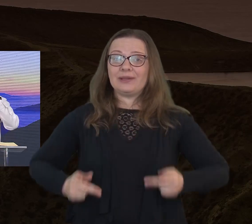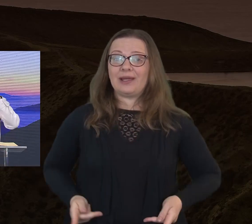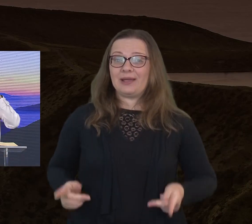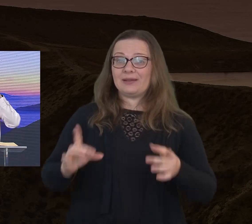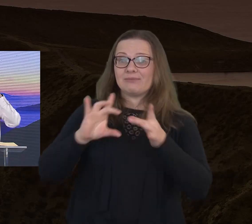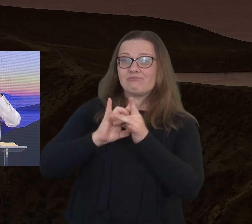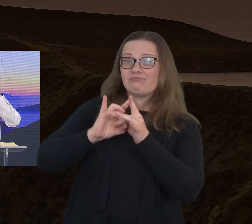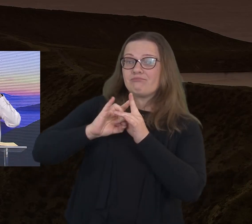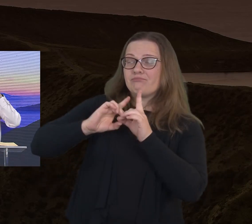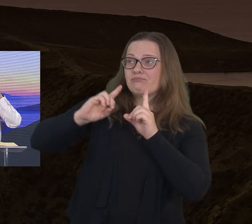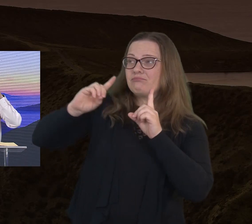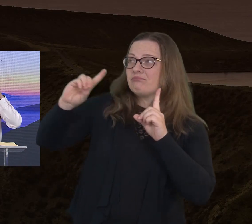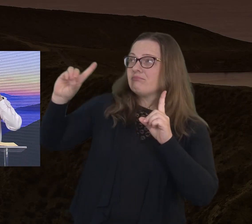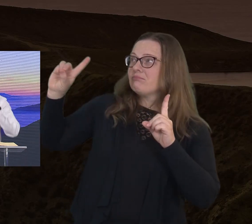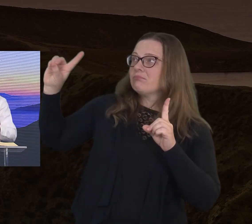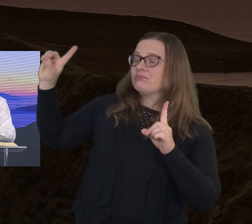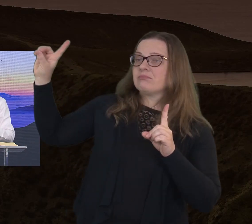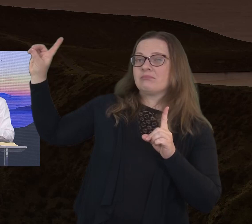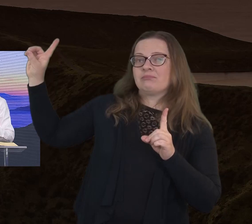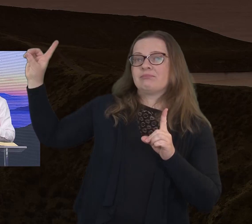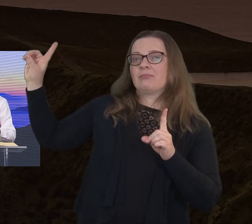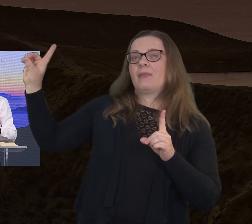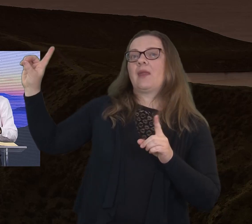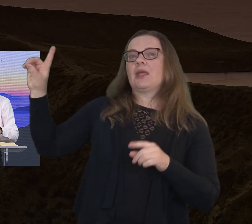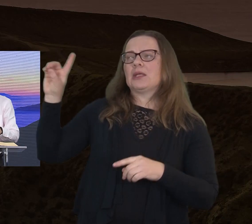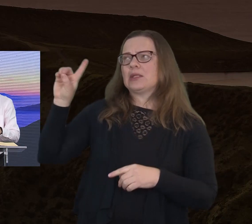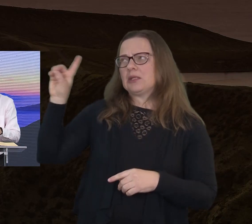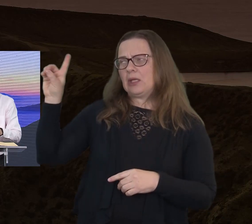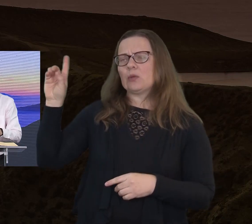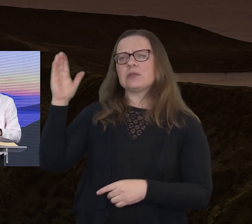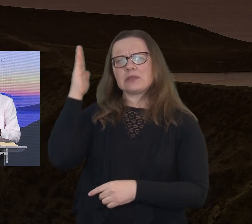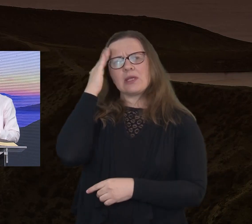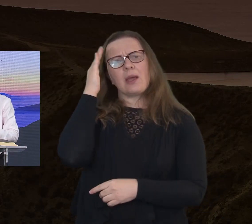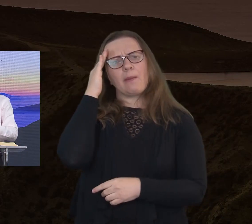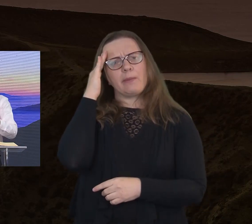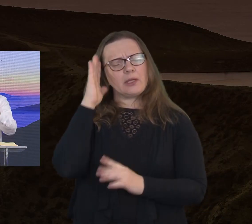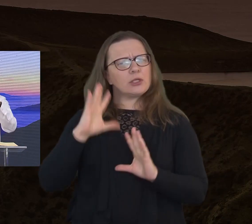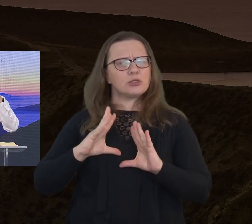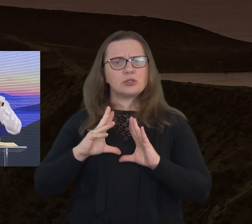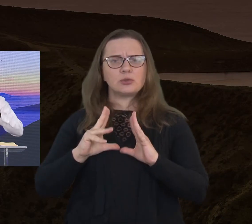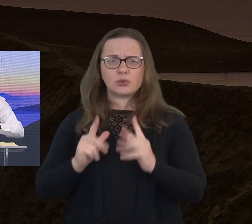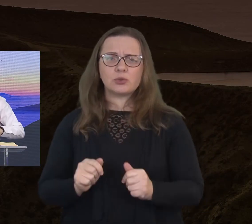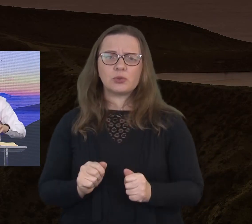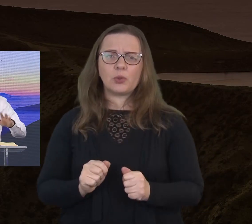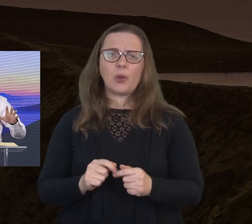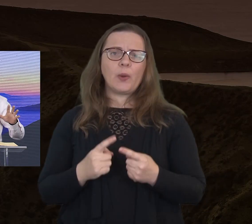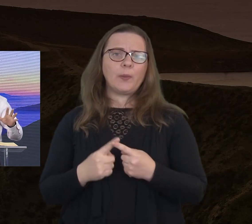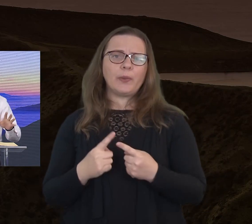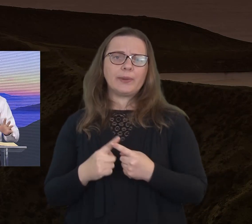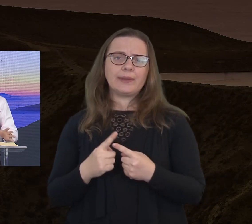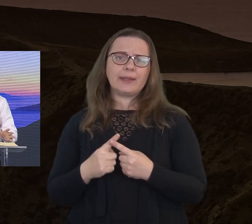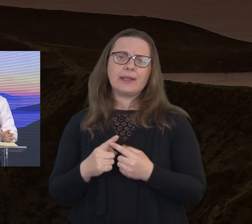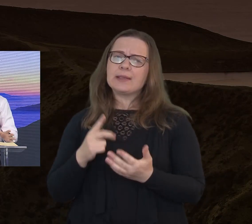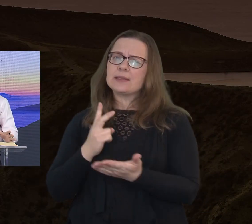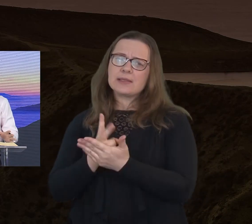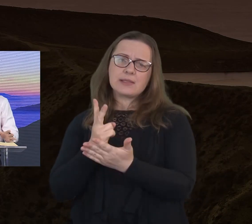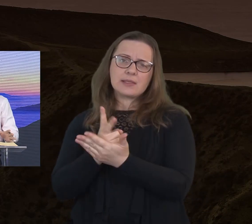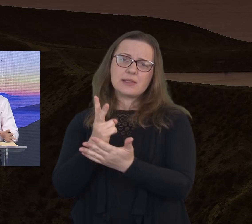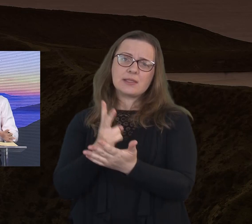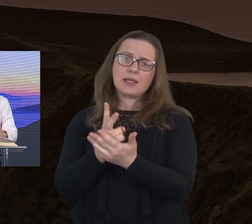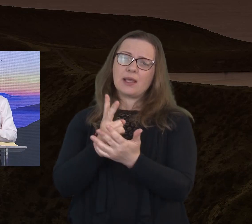Deus não sabia. Quando Deus costumeiramente andava pelo